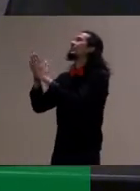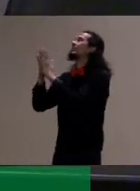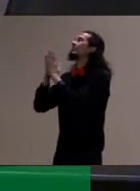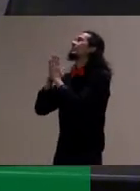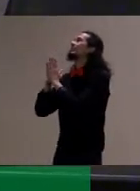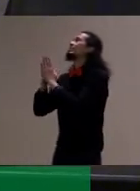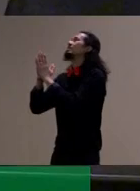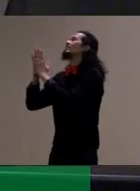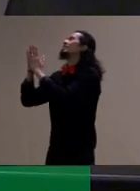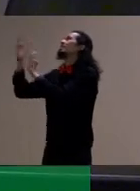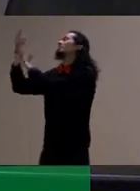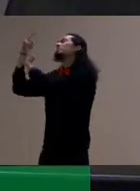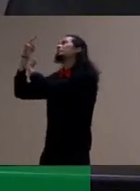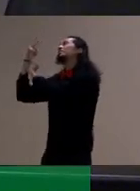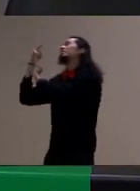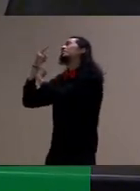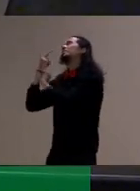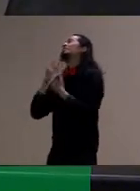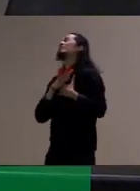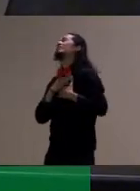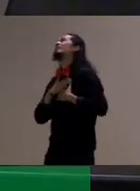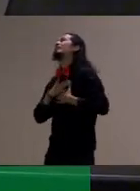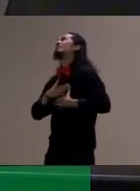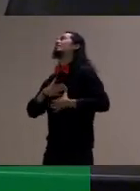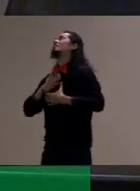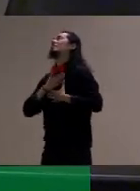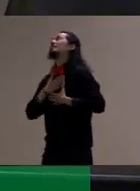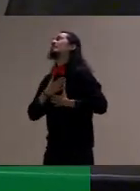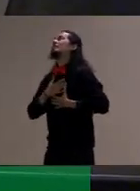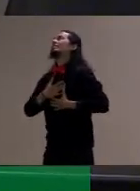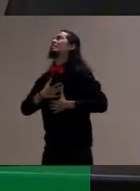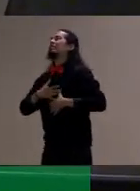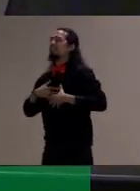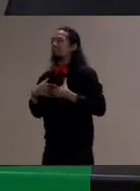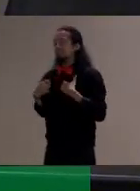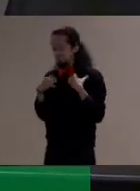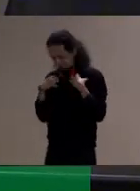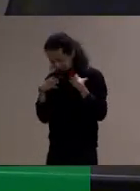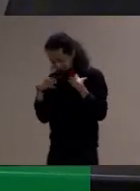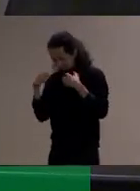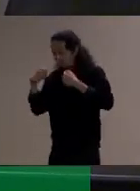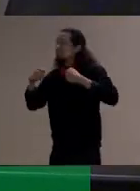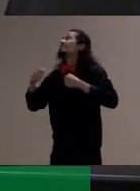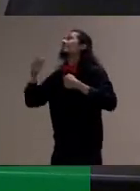preciso ser forte para ser precisa ser forte